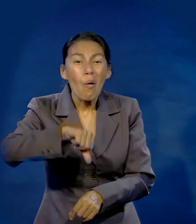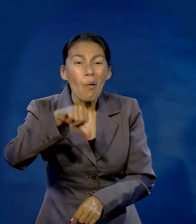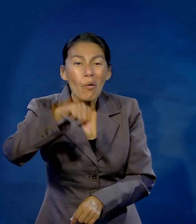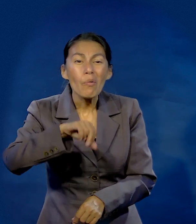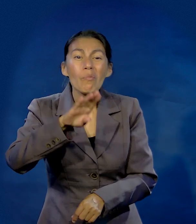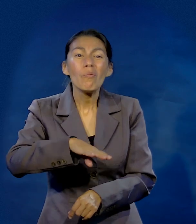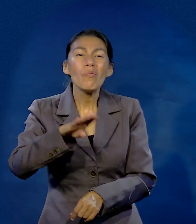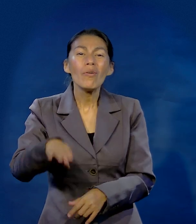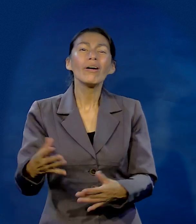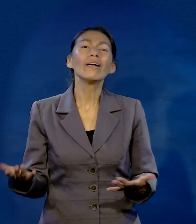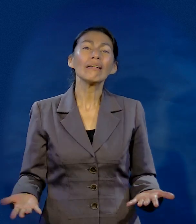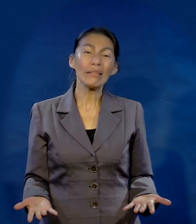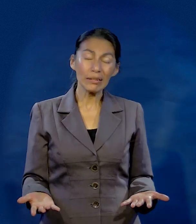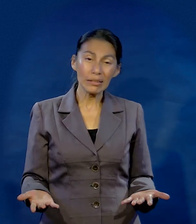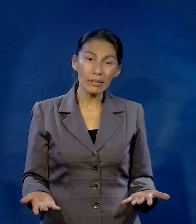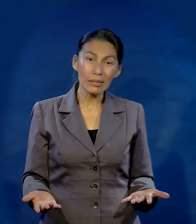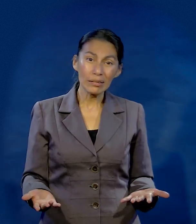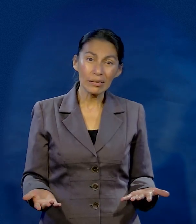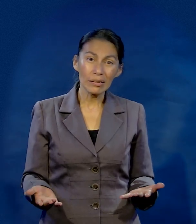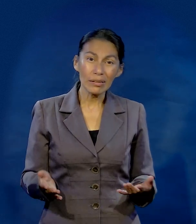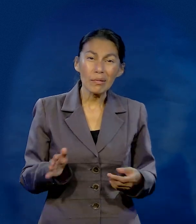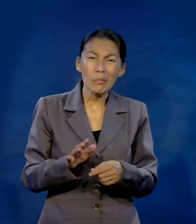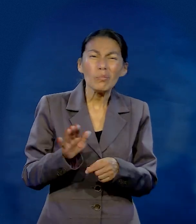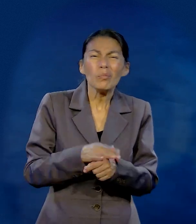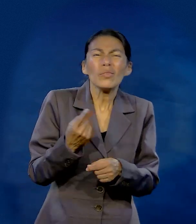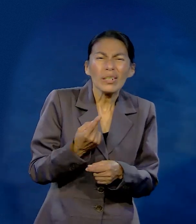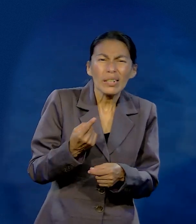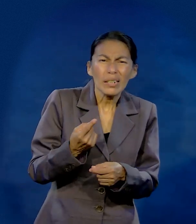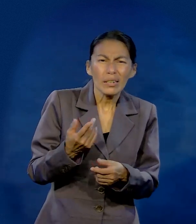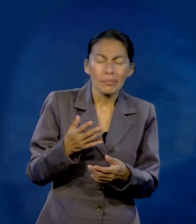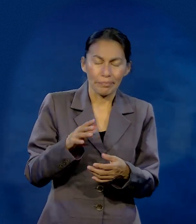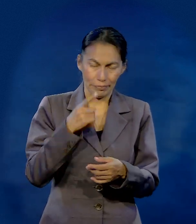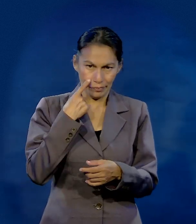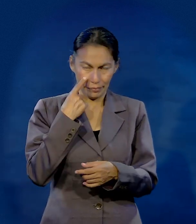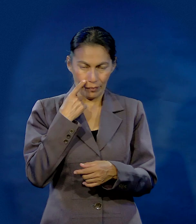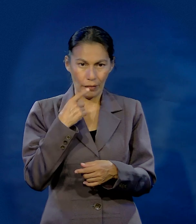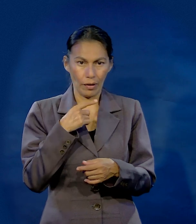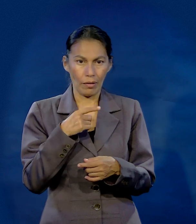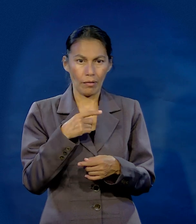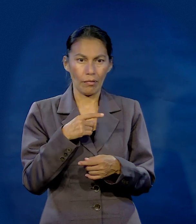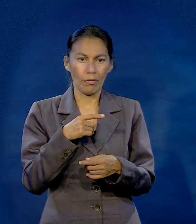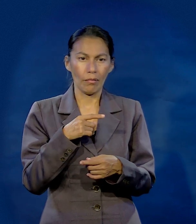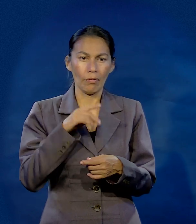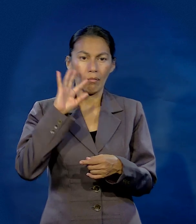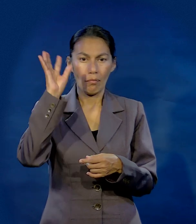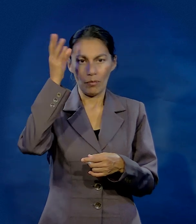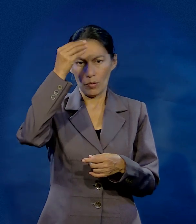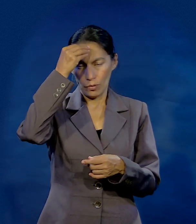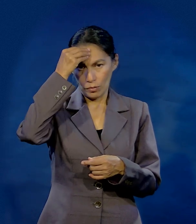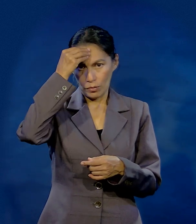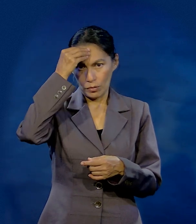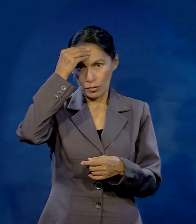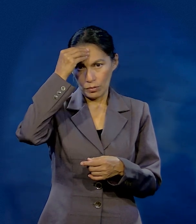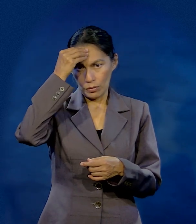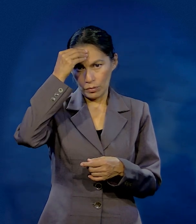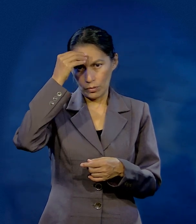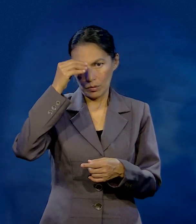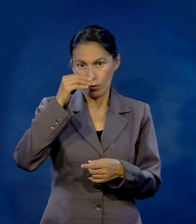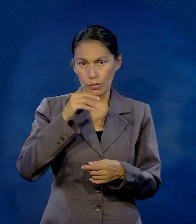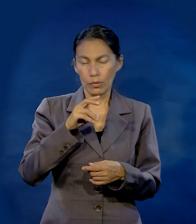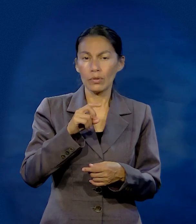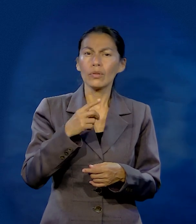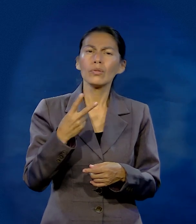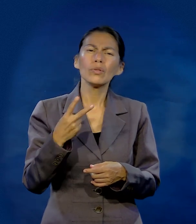todo pero no sabía que lo más importante que hoy se moría y Jesús está diciendo eso necio